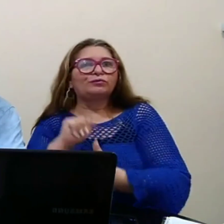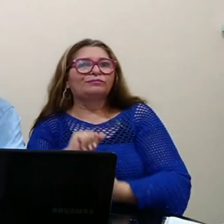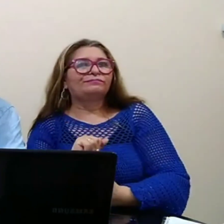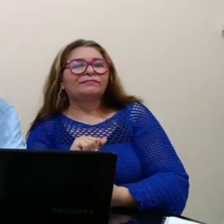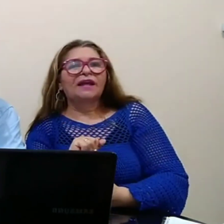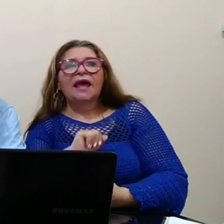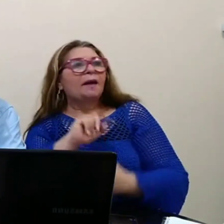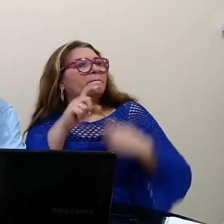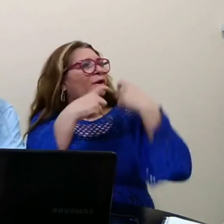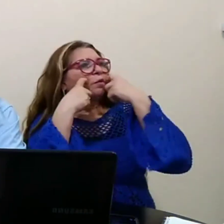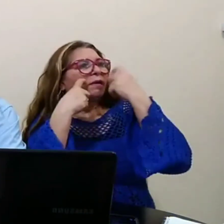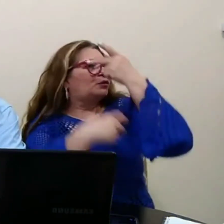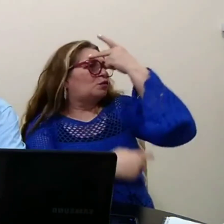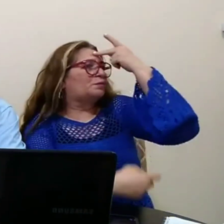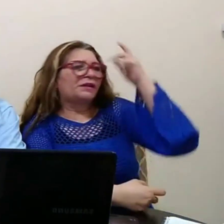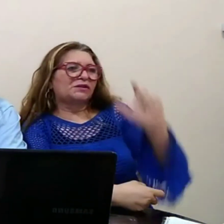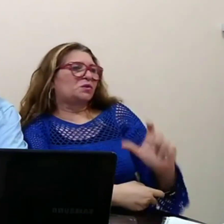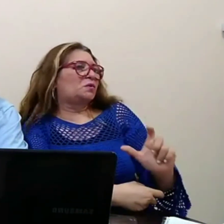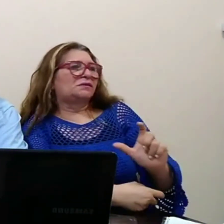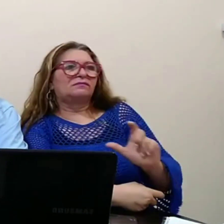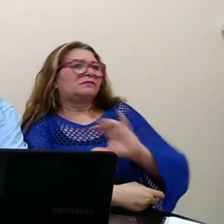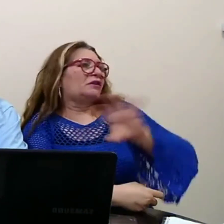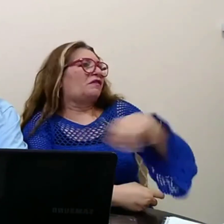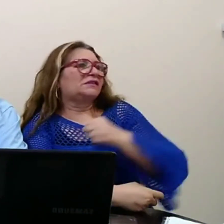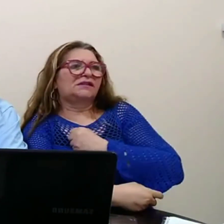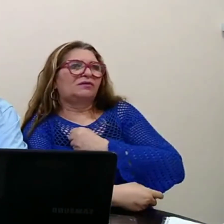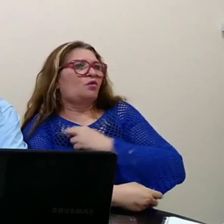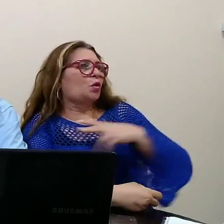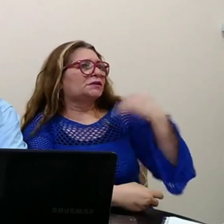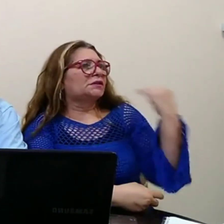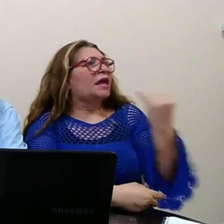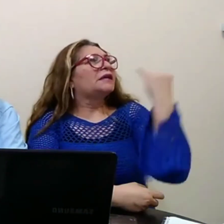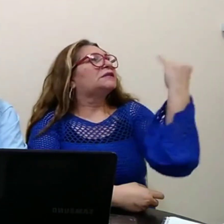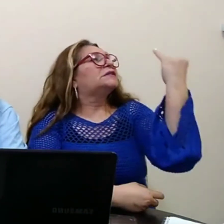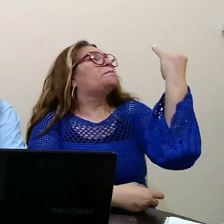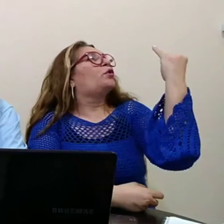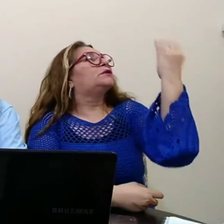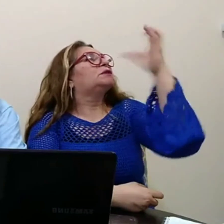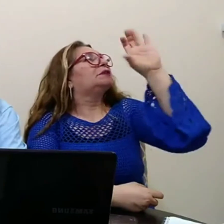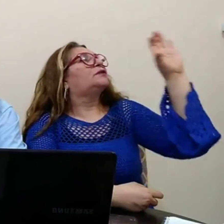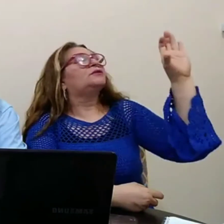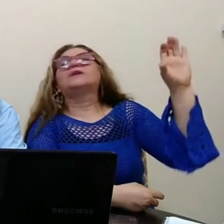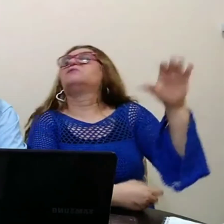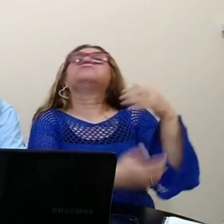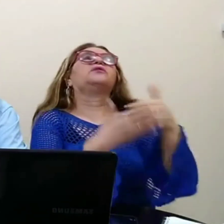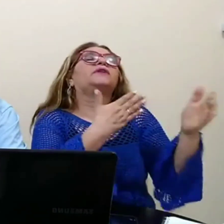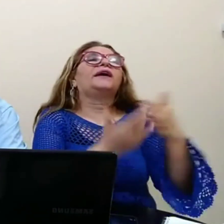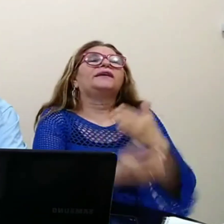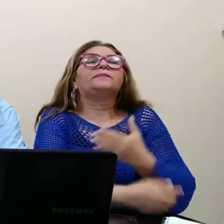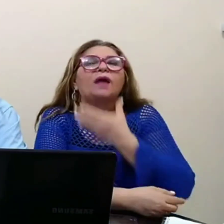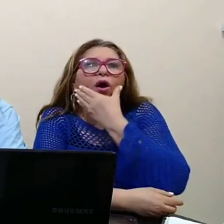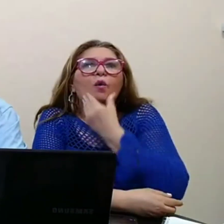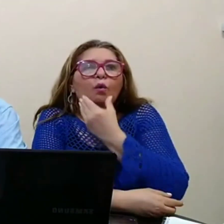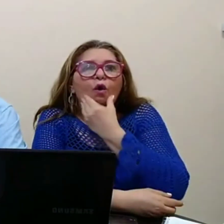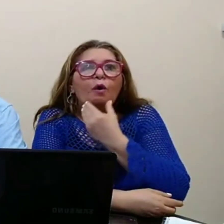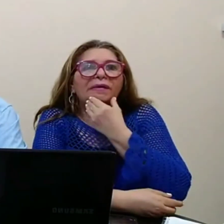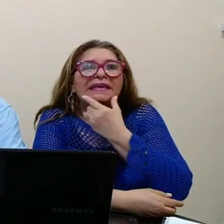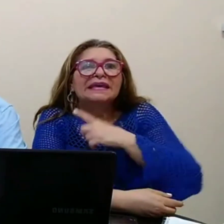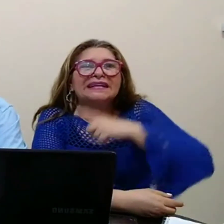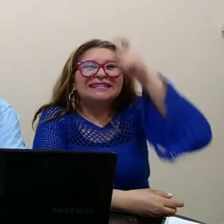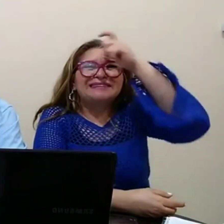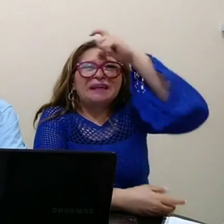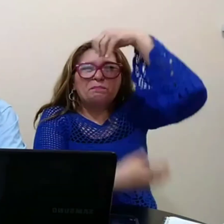que com as coisas mais importantes. Aquele homem, o endemoniado, que se chamava de legião porque